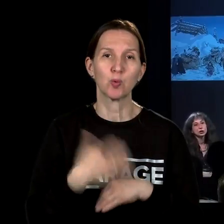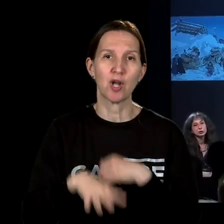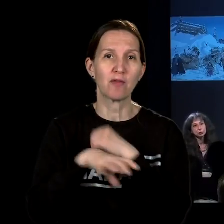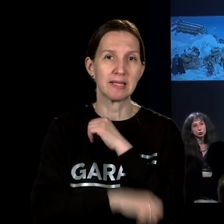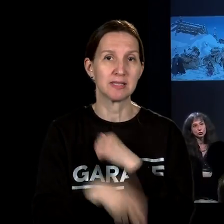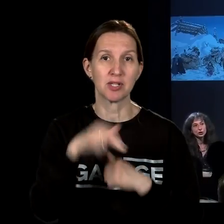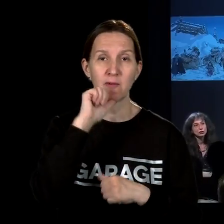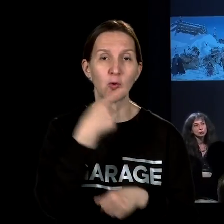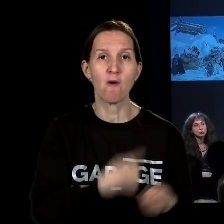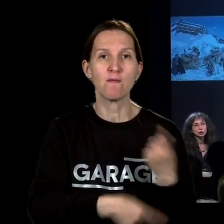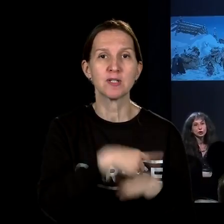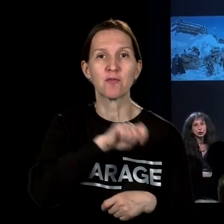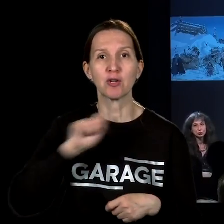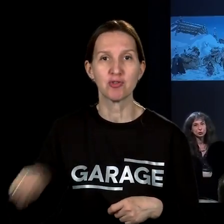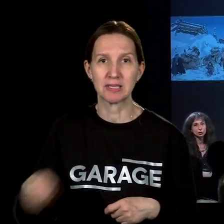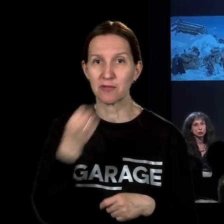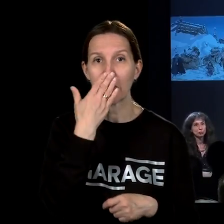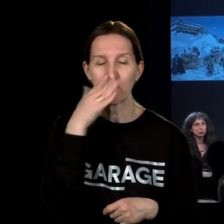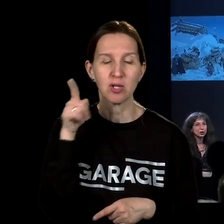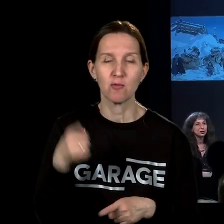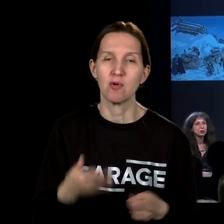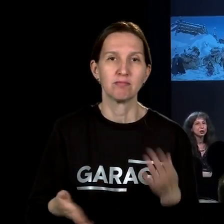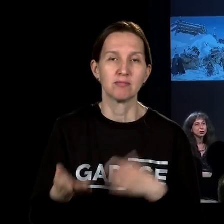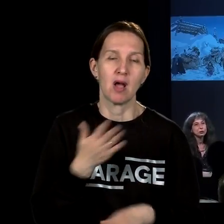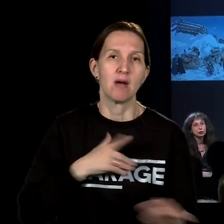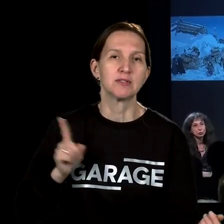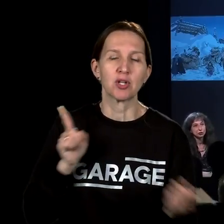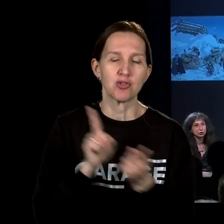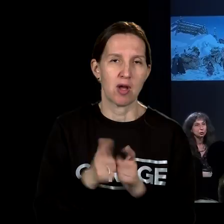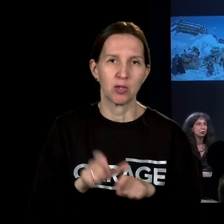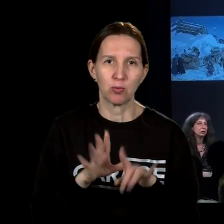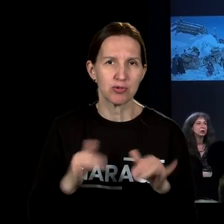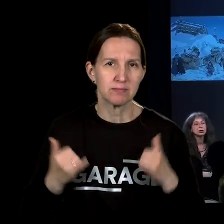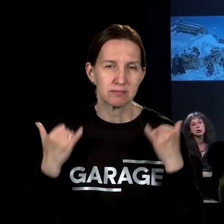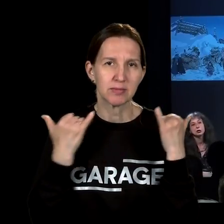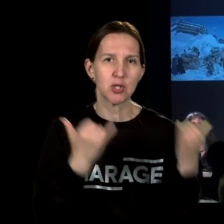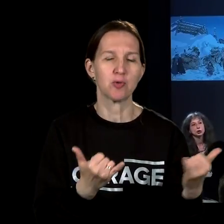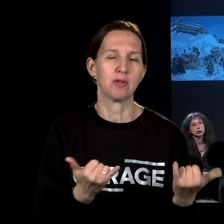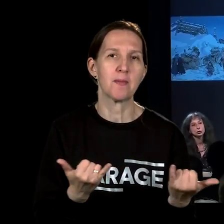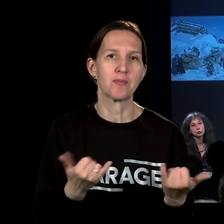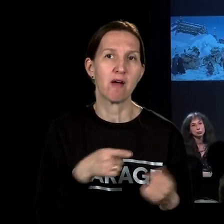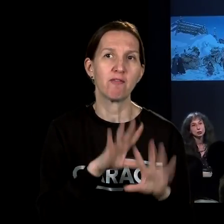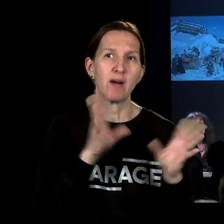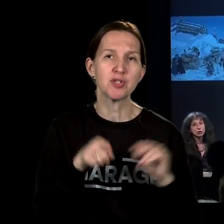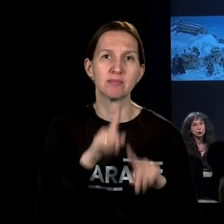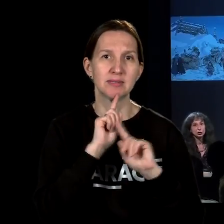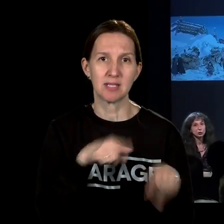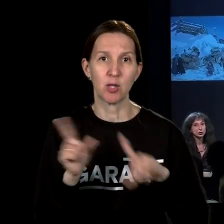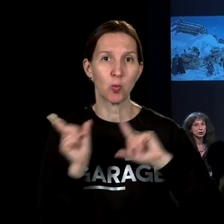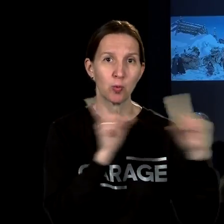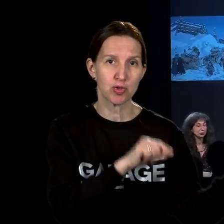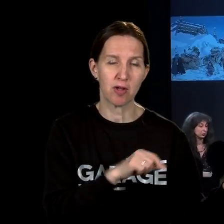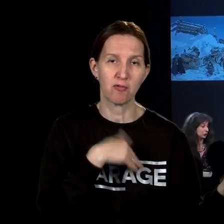он возвращается в Японию, где его там встречают с распростертыми объятиями, чествуют, несмотря на то, что он довольно странно уезжал. Он, например,